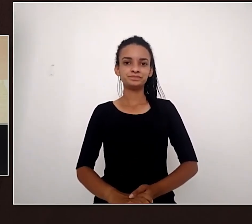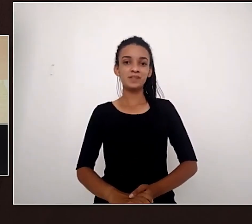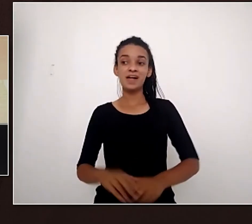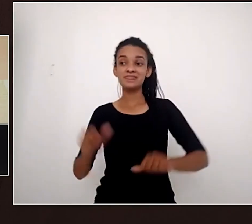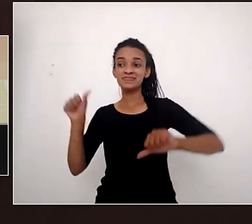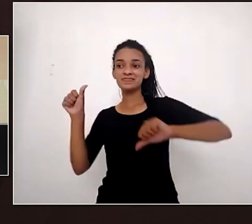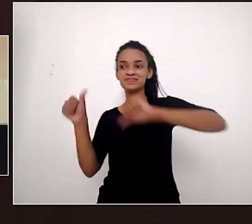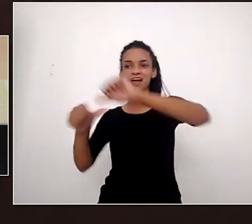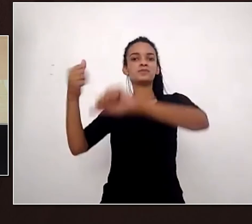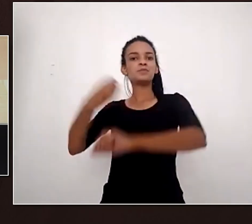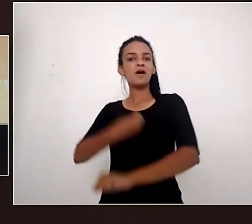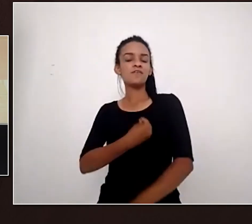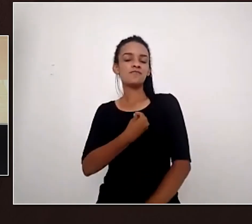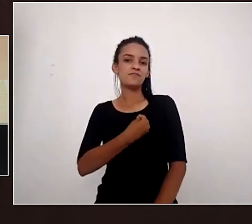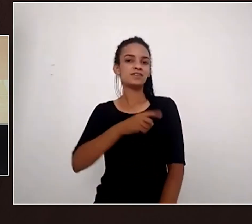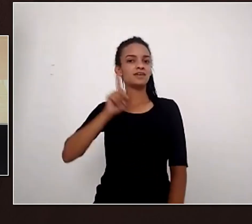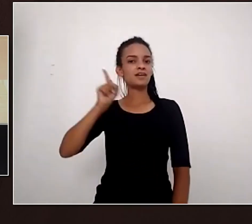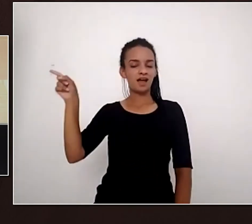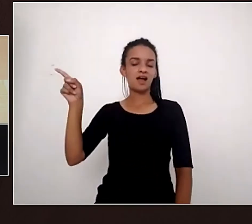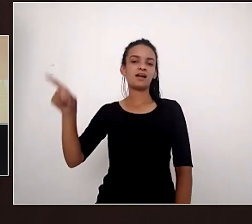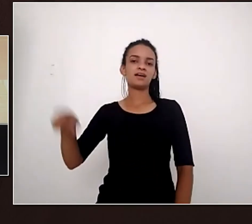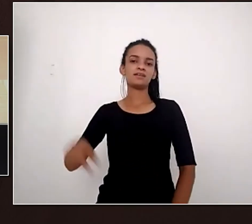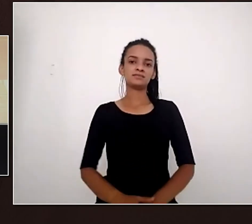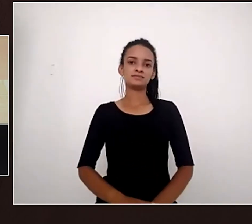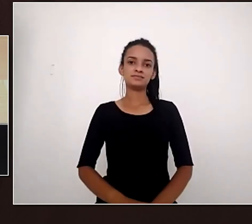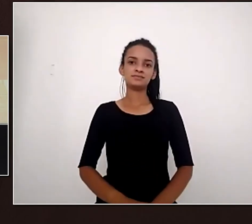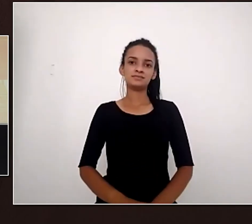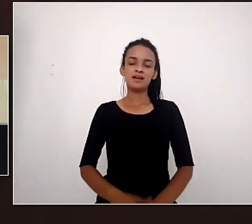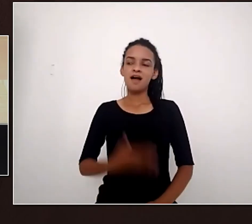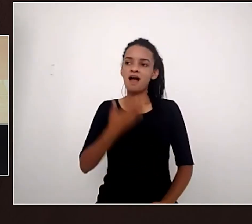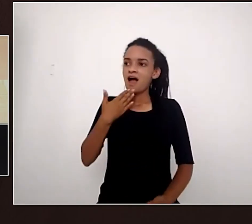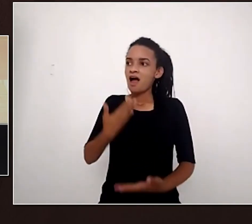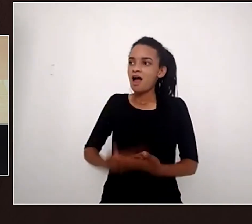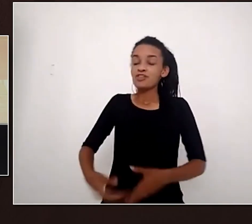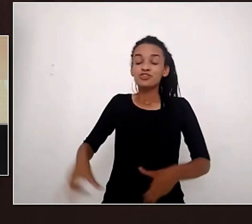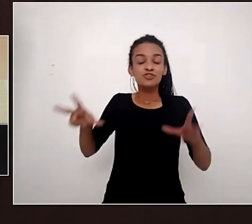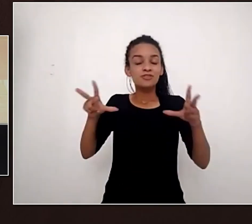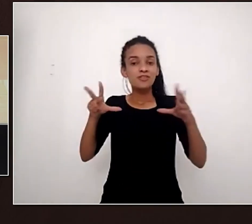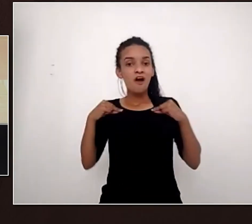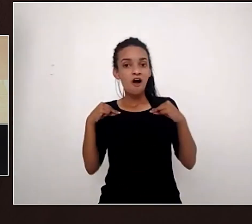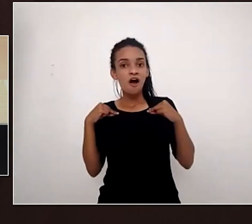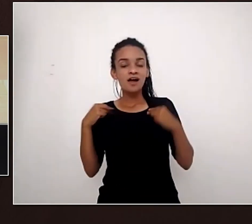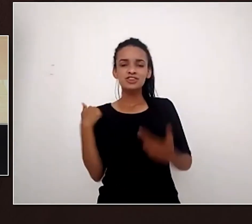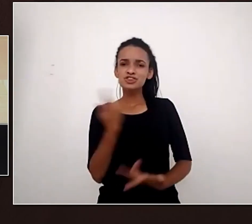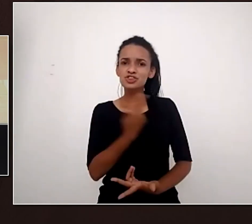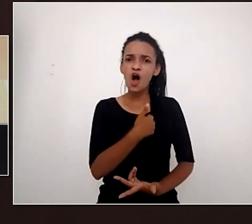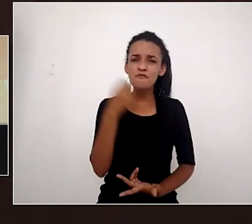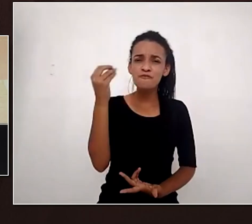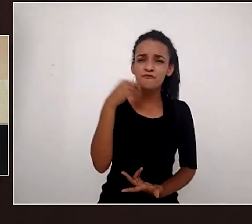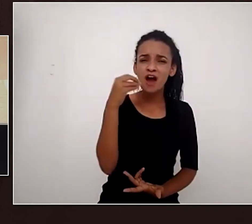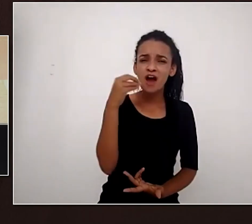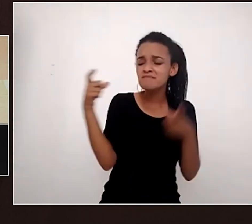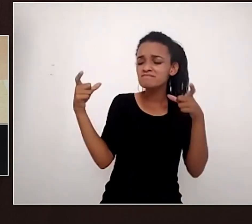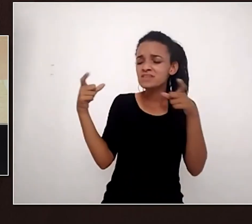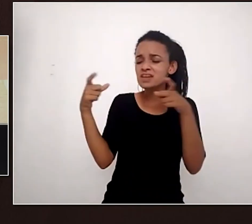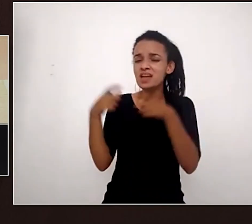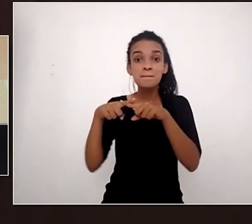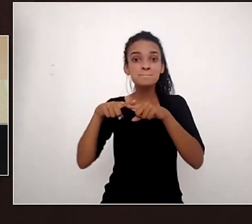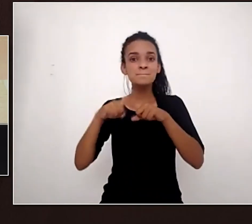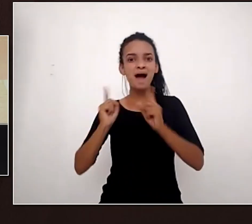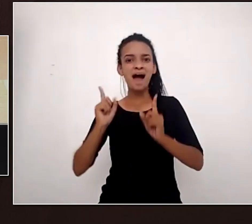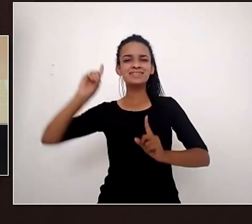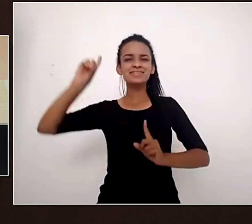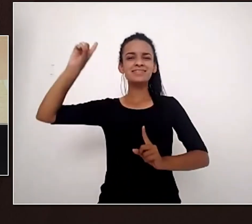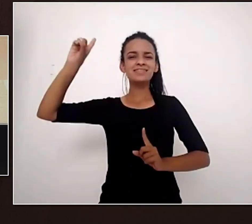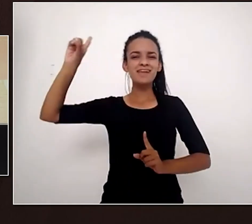dos turistas. Irmãos, o que é isso, irmãos? Nós temos pouca força, somos pequeno rebanho, mas, irmãos, Deus